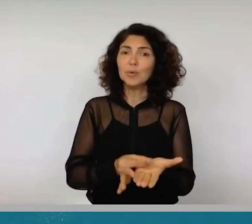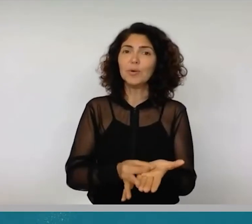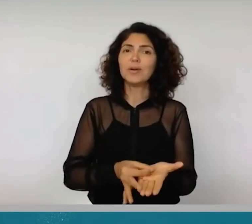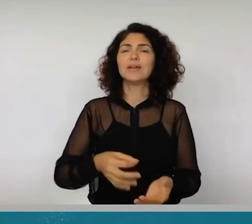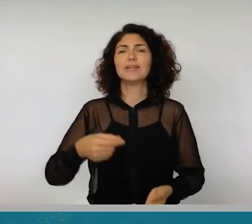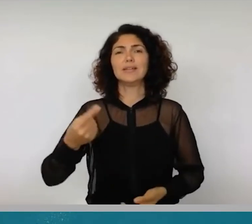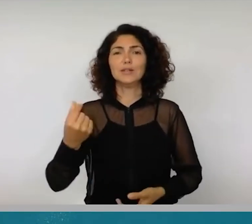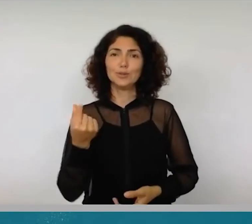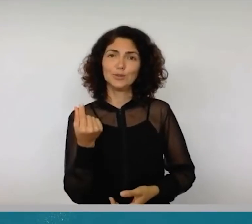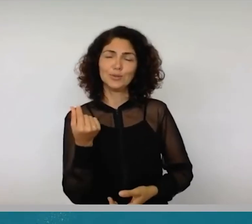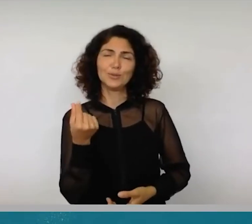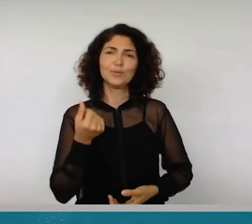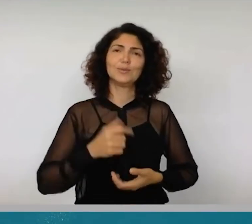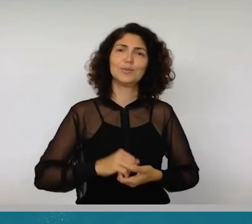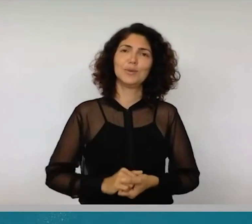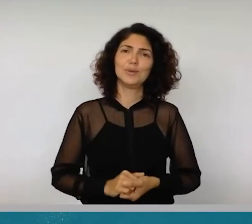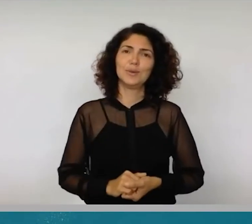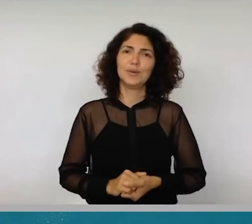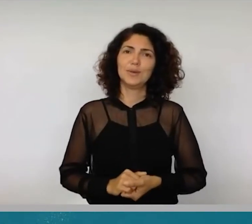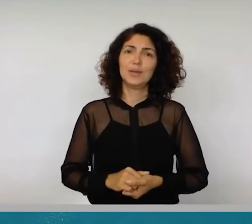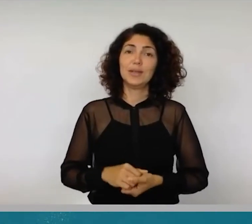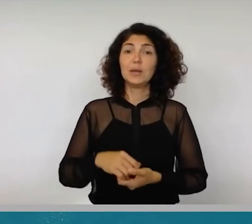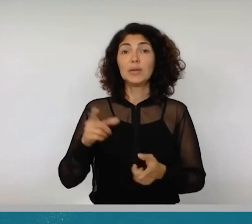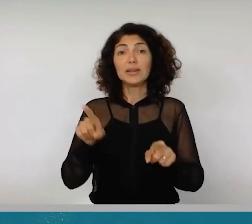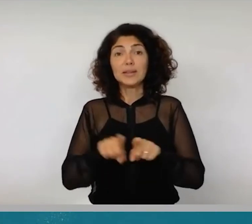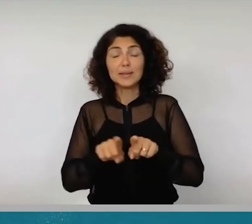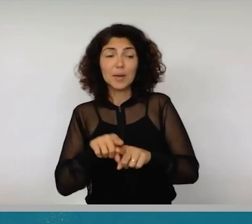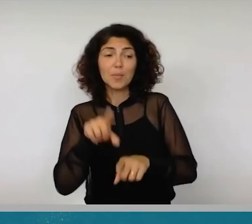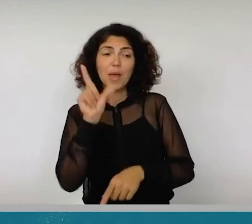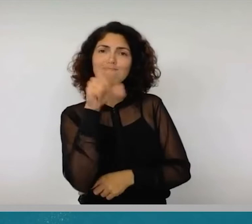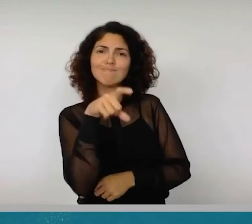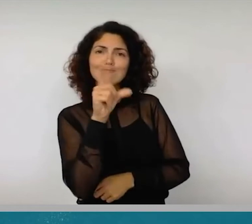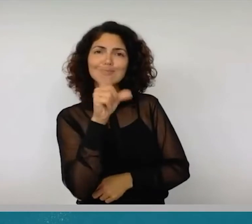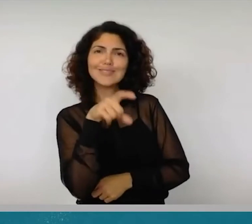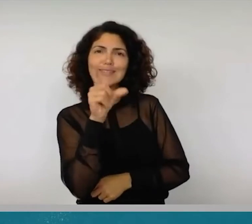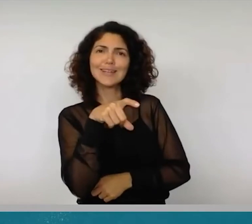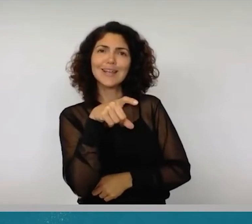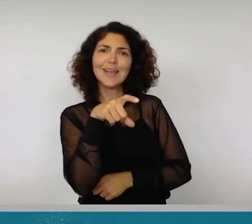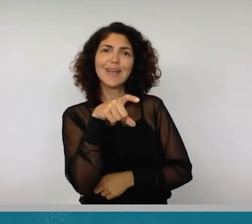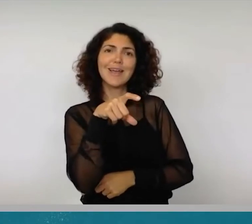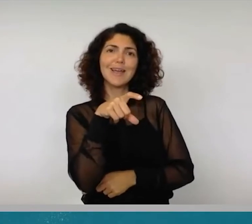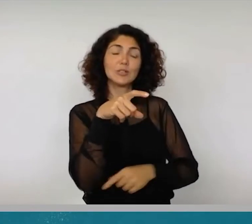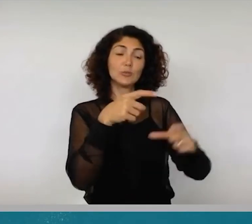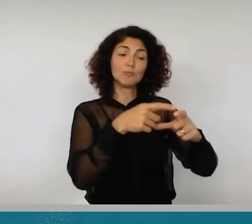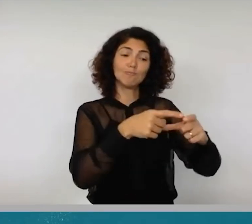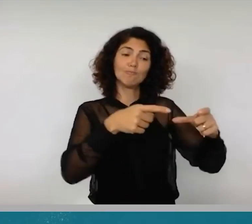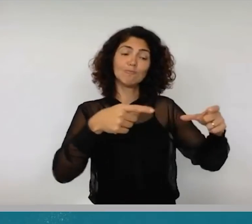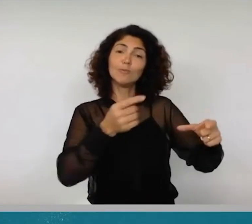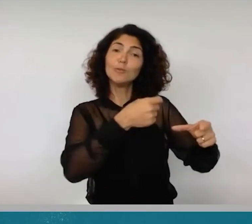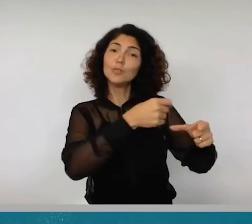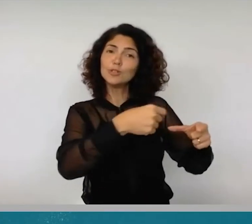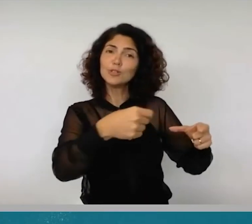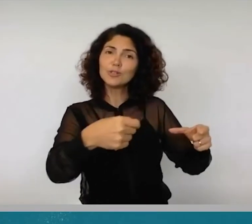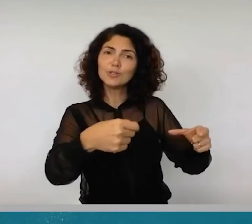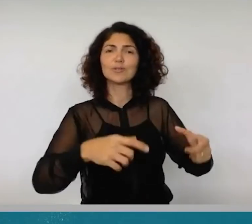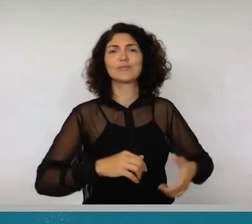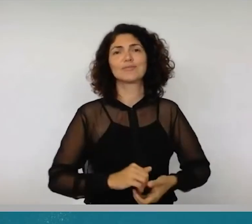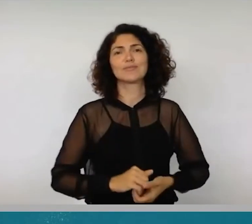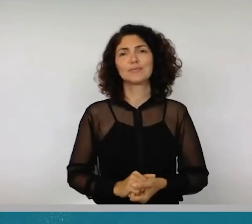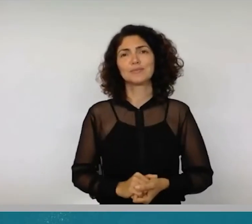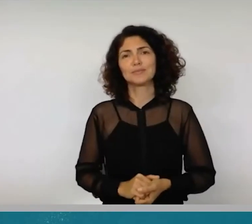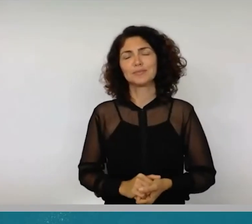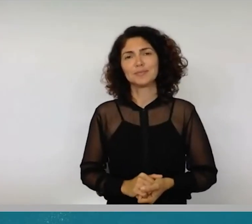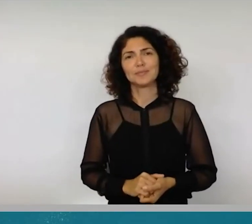cartão de crédito, com seu talão de cheque, vamos falar um pouquinho antes de nós. E hoje nós temos